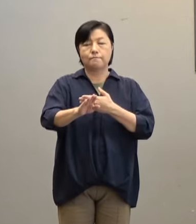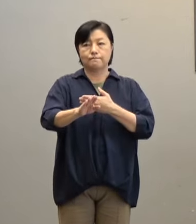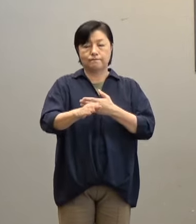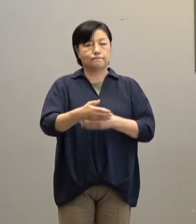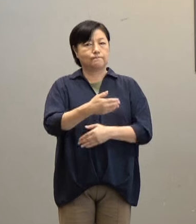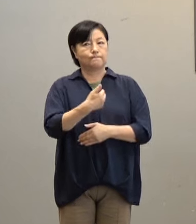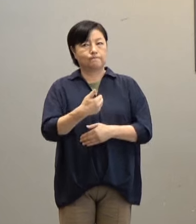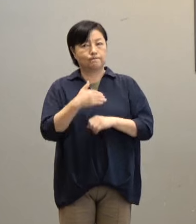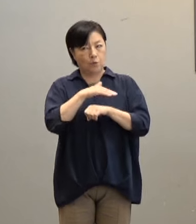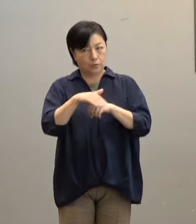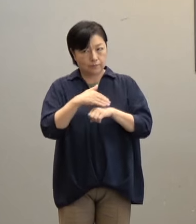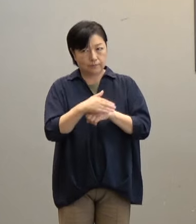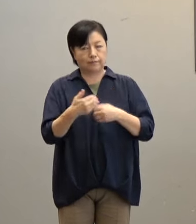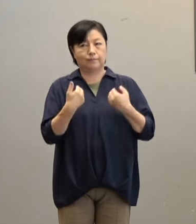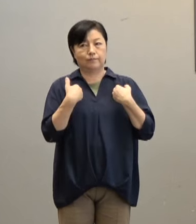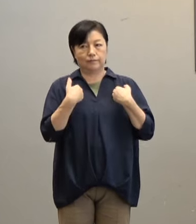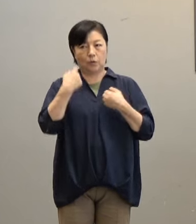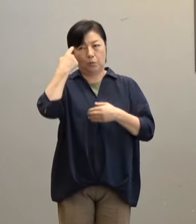というふうに考えています。